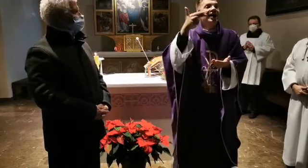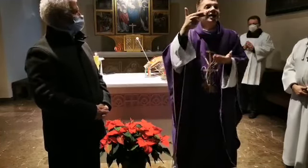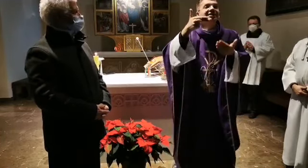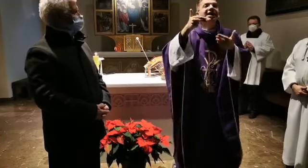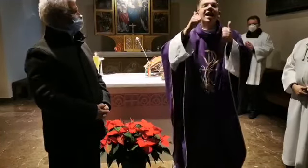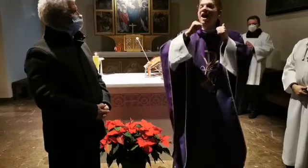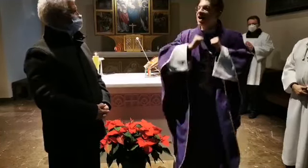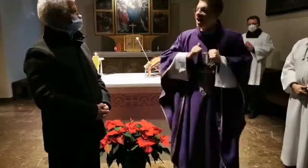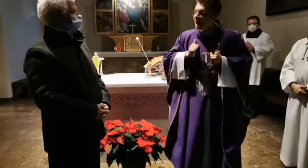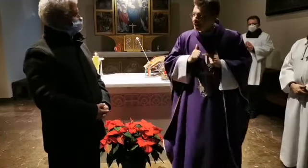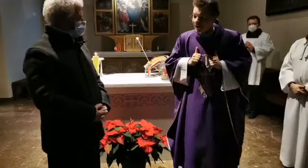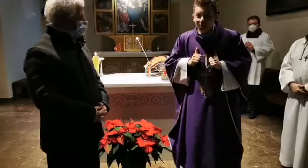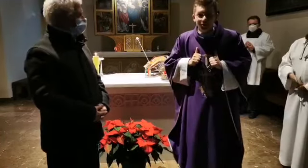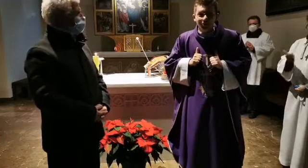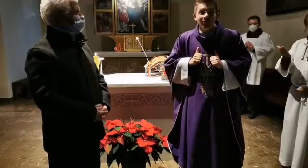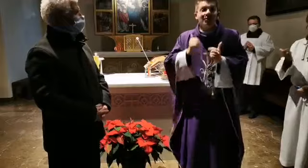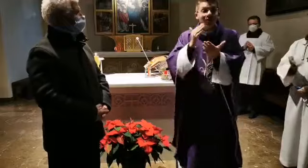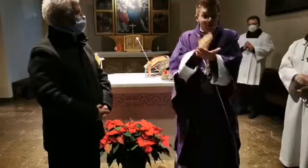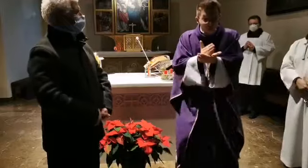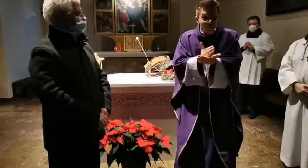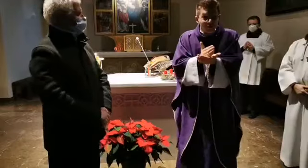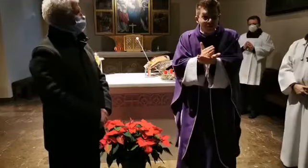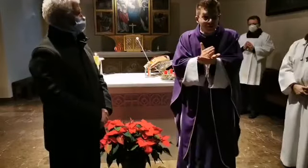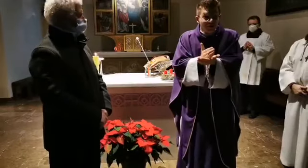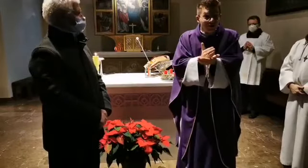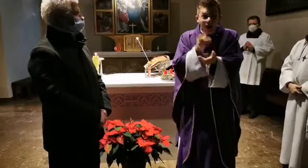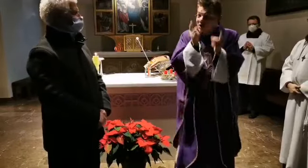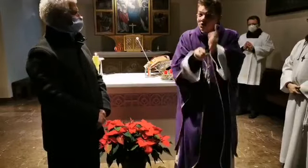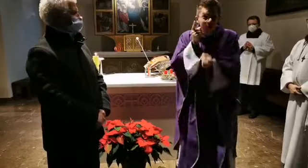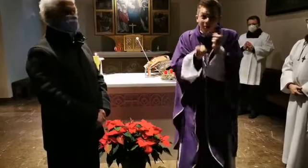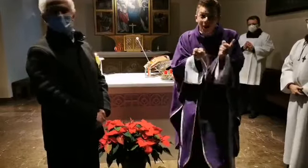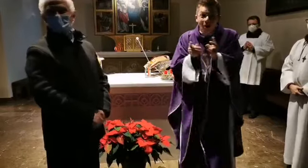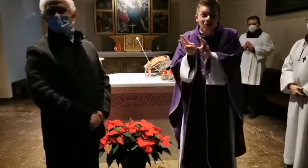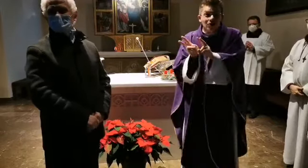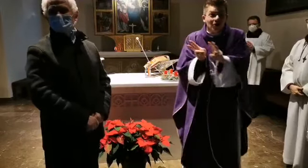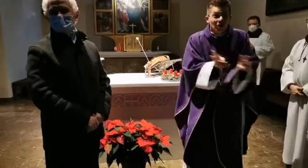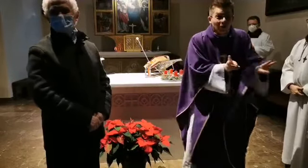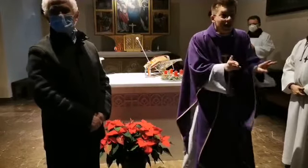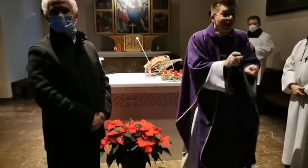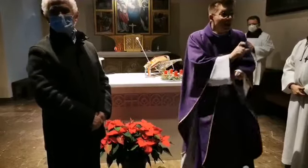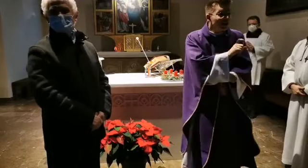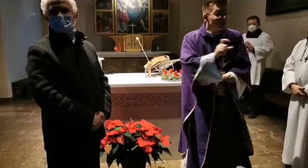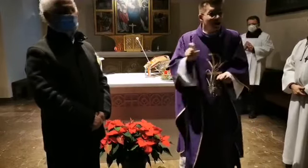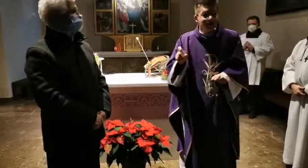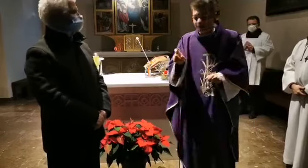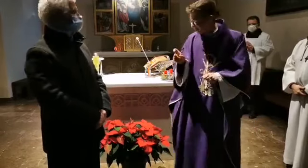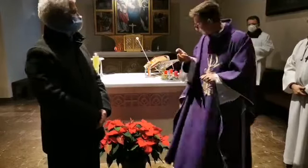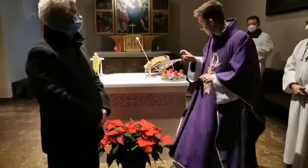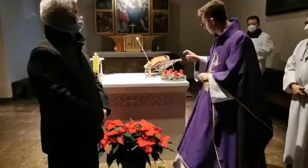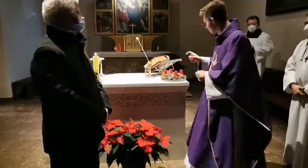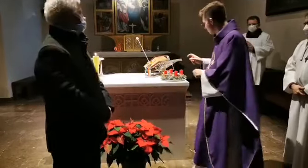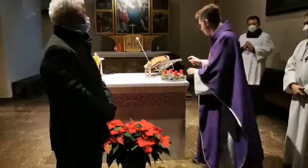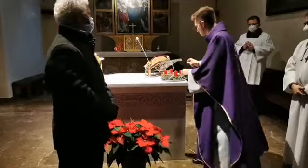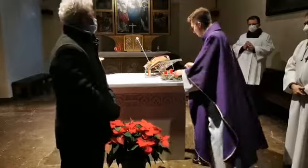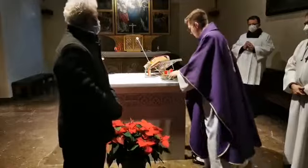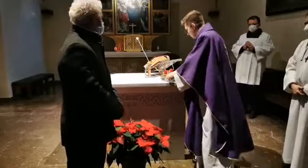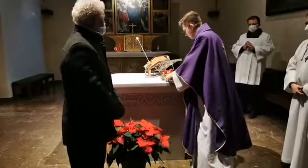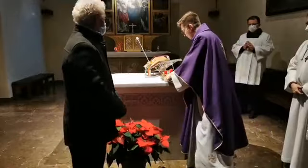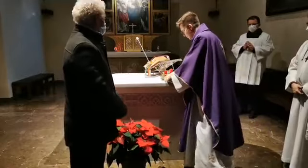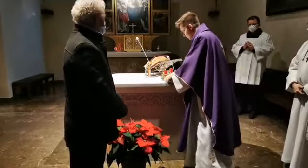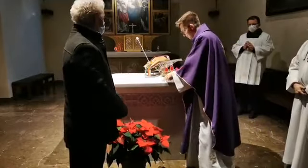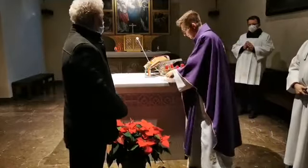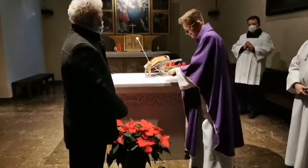Druga niedziela Adwentu. Już. Tak szybko ucieka czas.